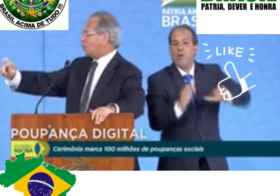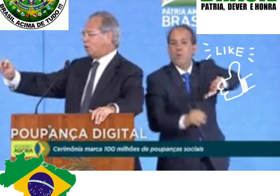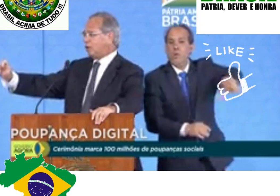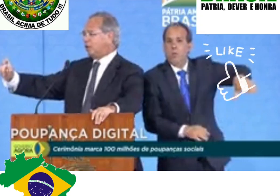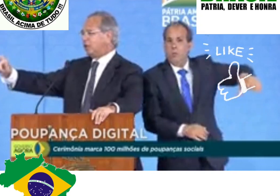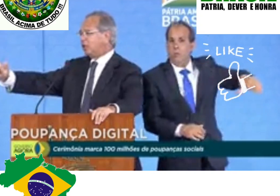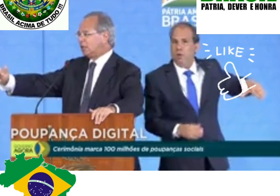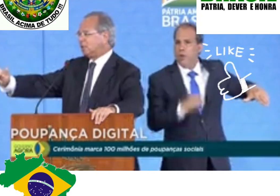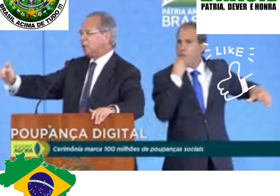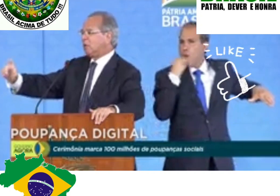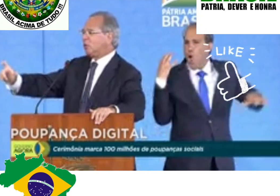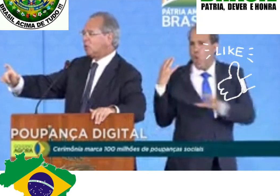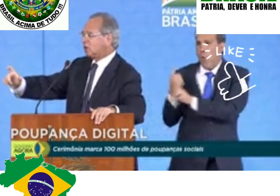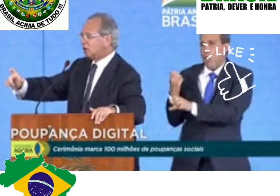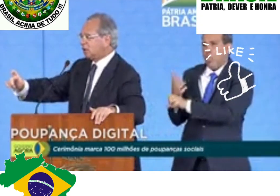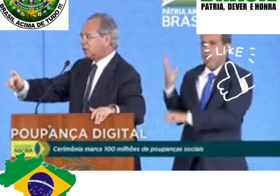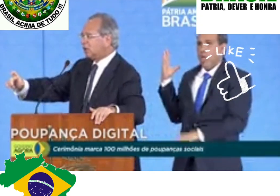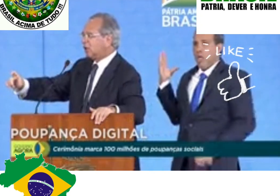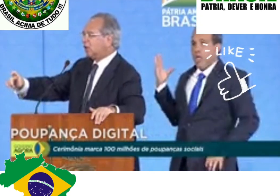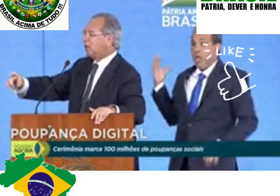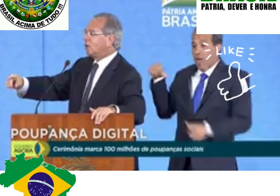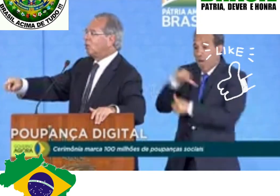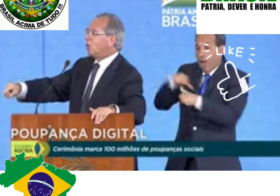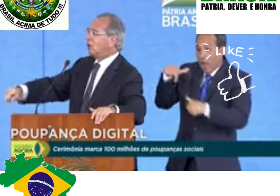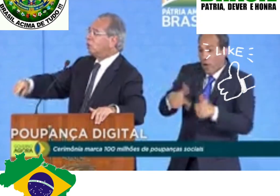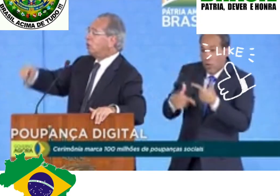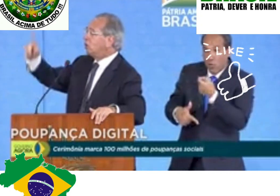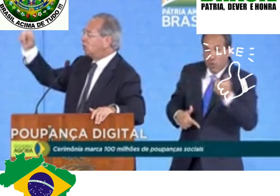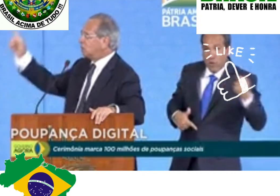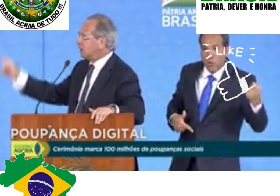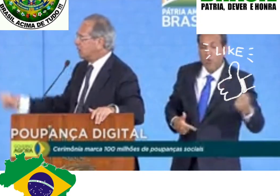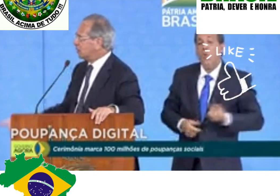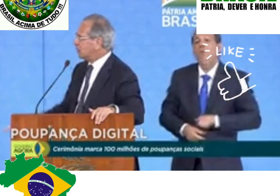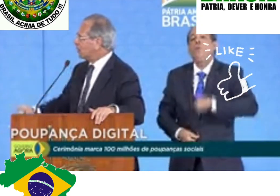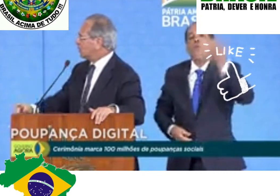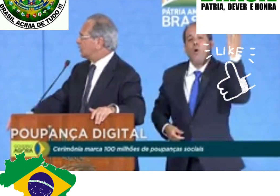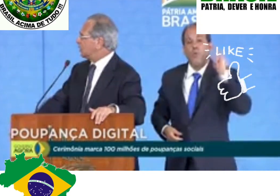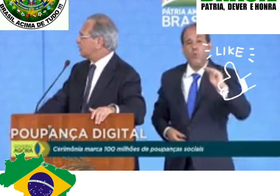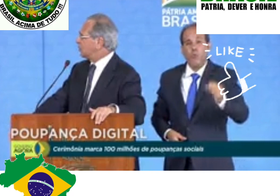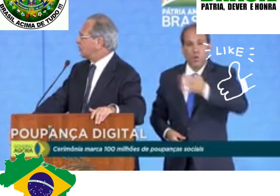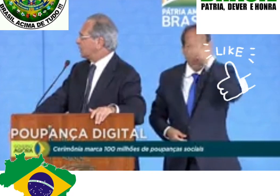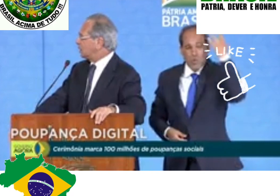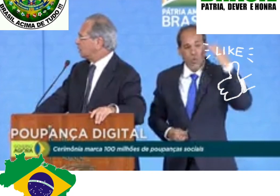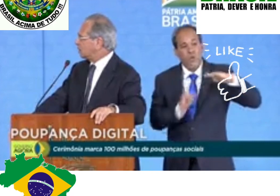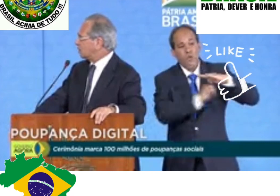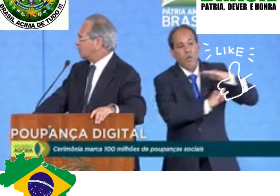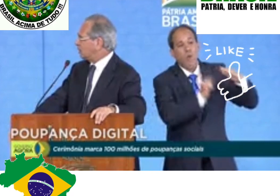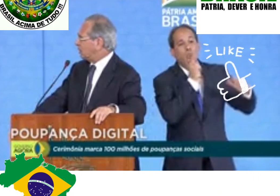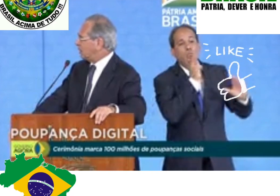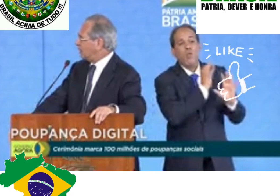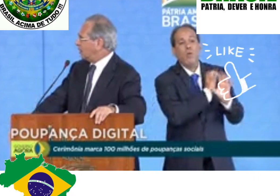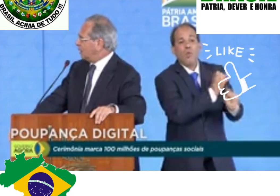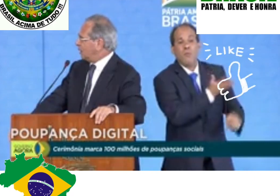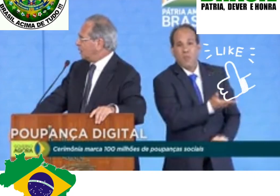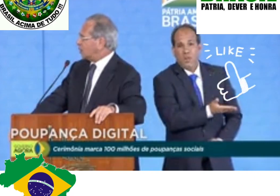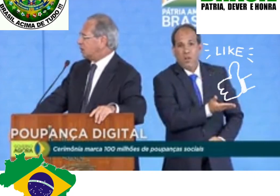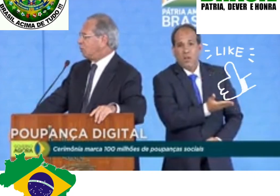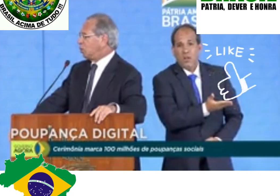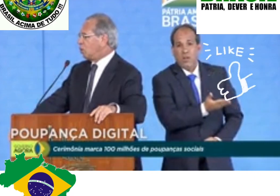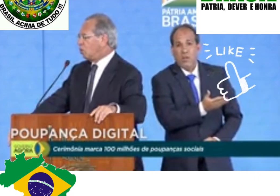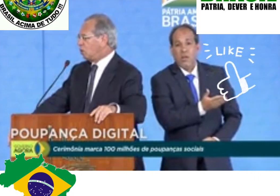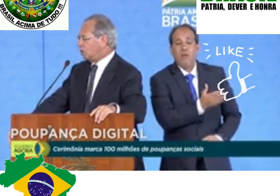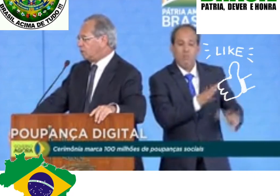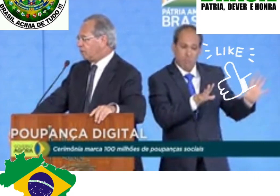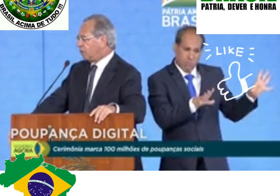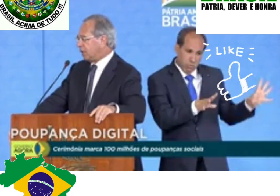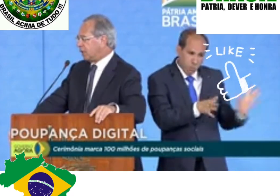ser 14, vai ser 15, mas a pergunta é o seguinte: quantos milhões de brasileiros estavam invisíveis e foram atendidos? Então nós temos